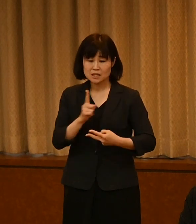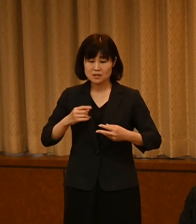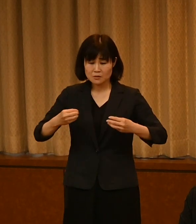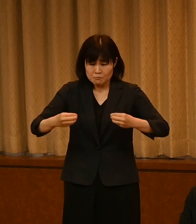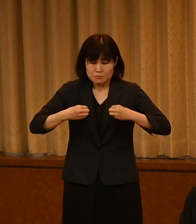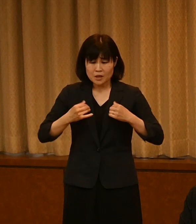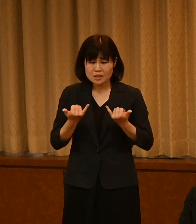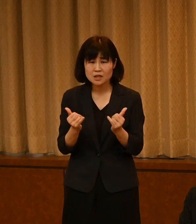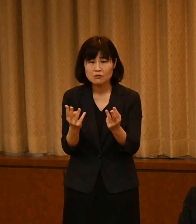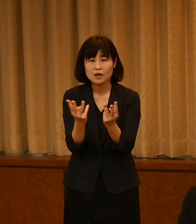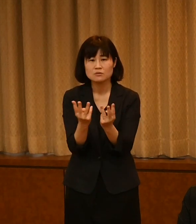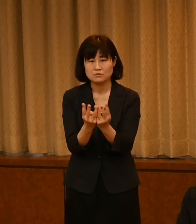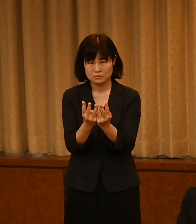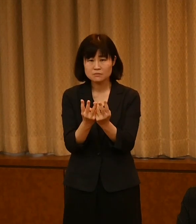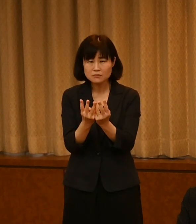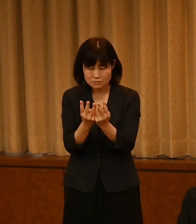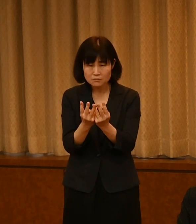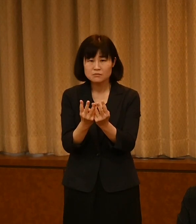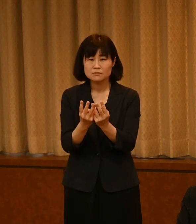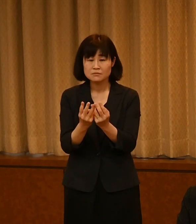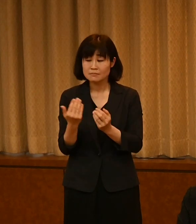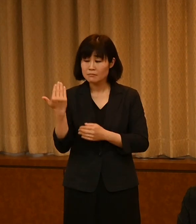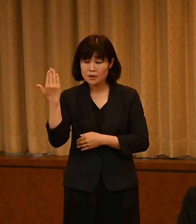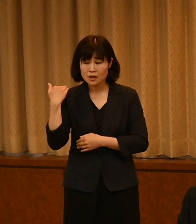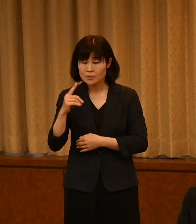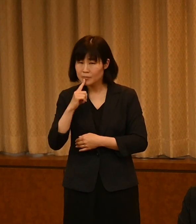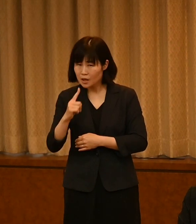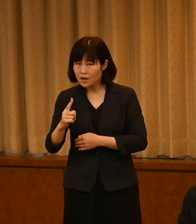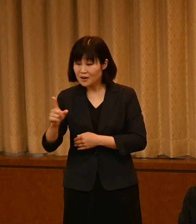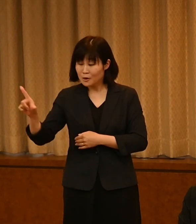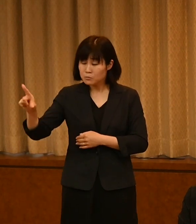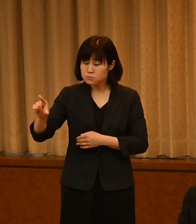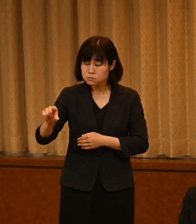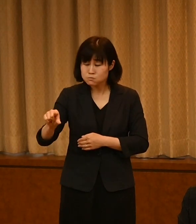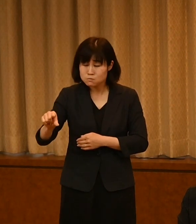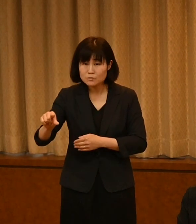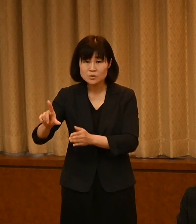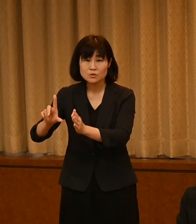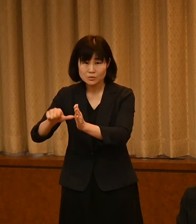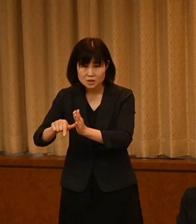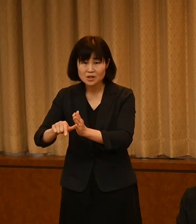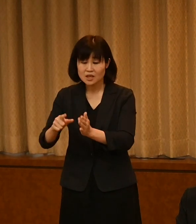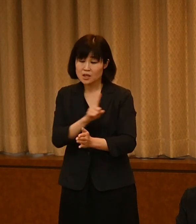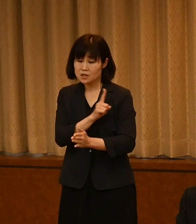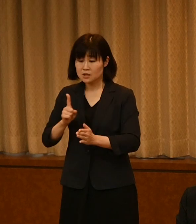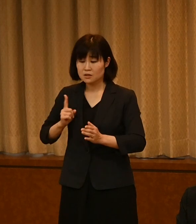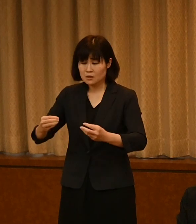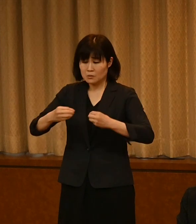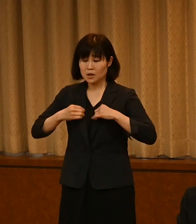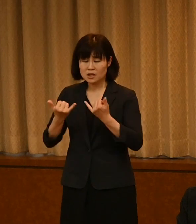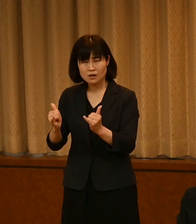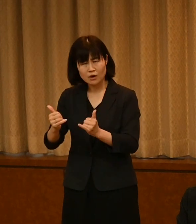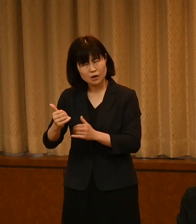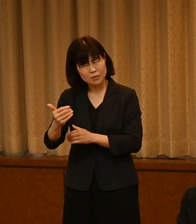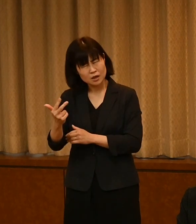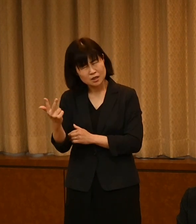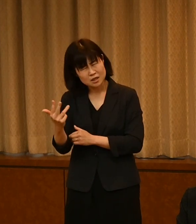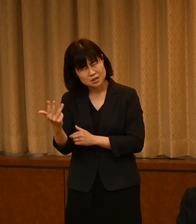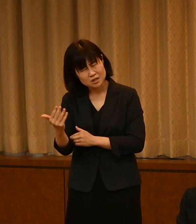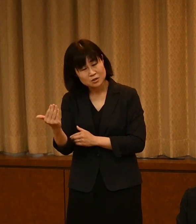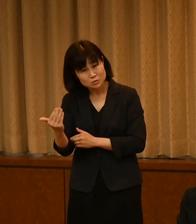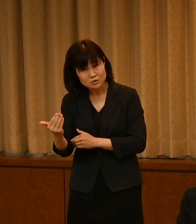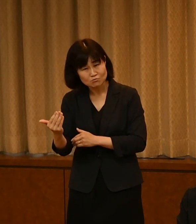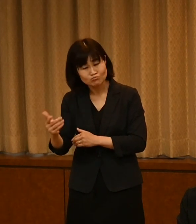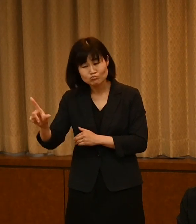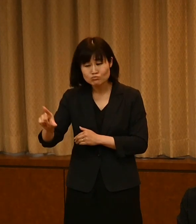数でございます。当時は1桁にまで減少いたしましたが、現在はそこまでは下がりき